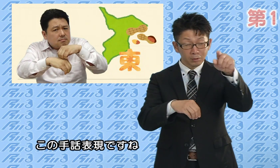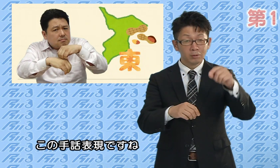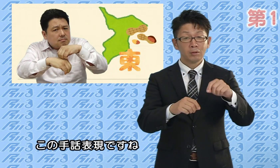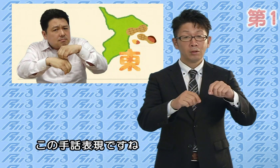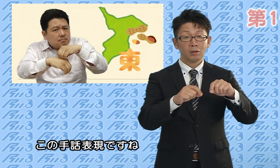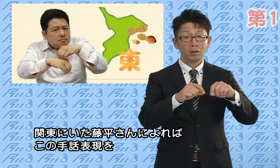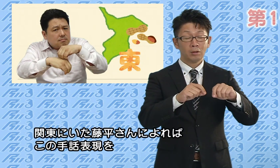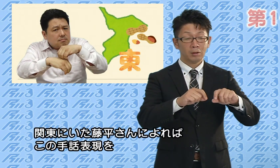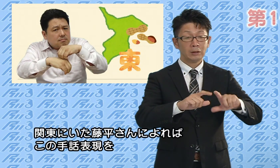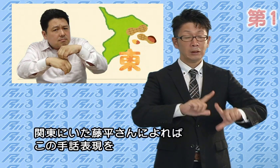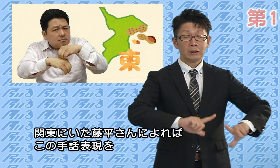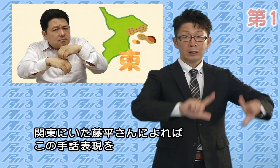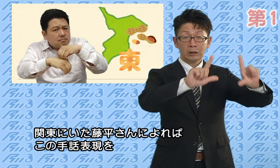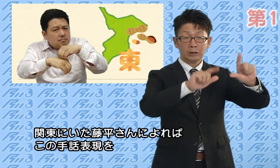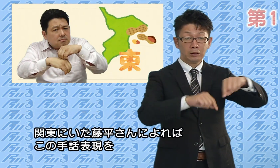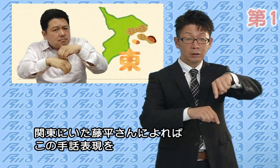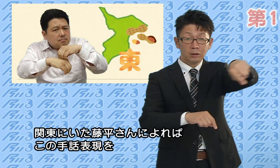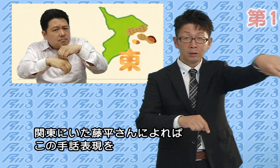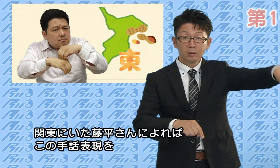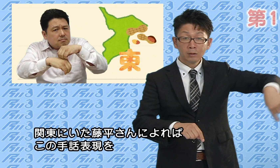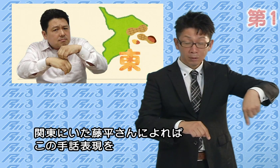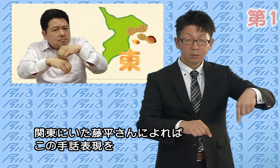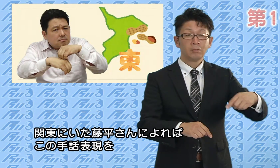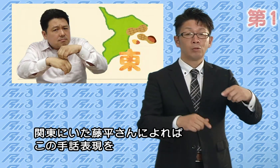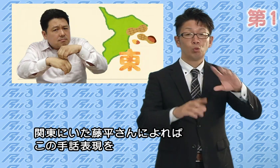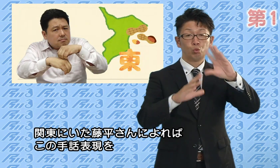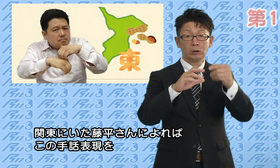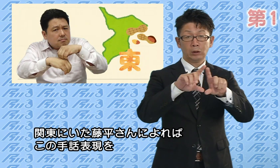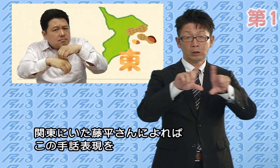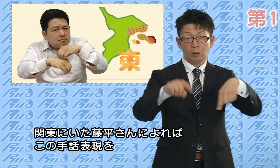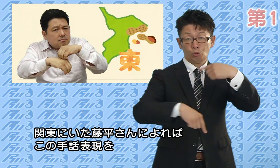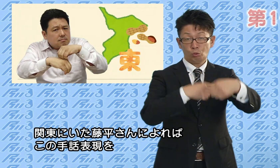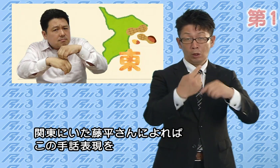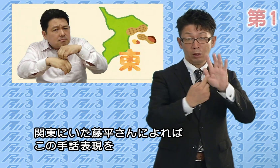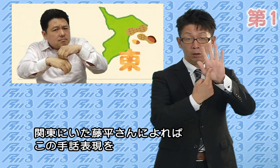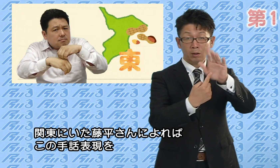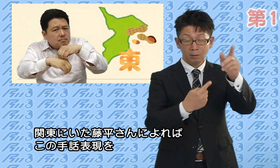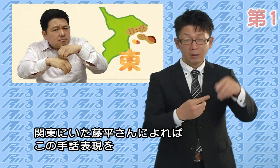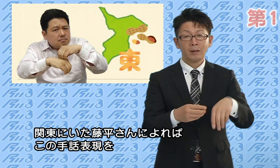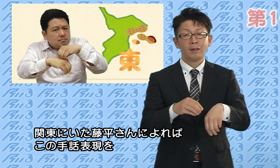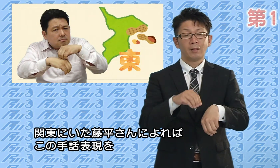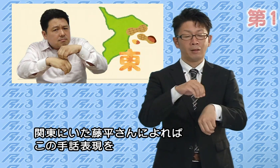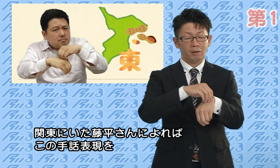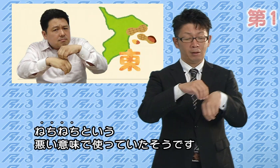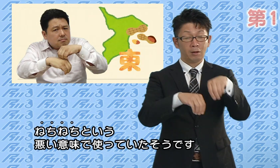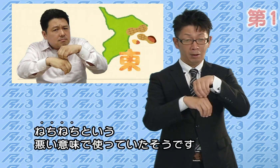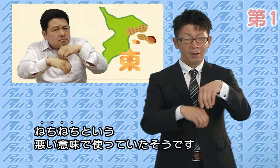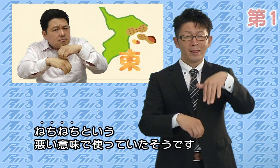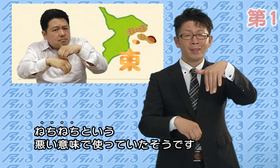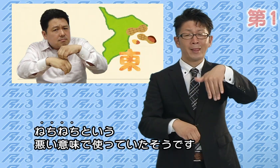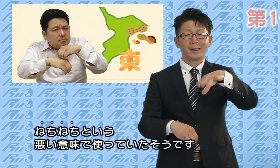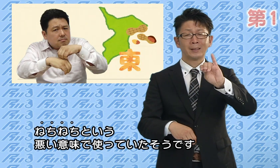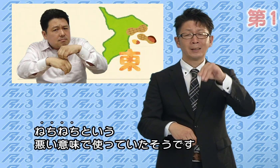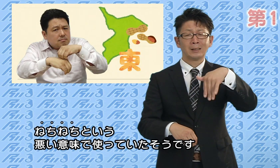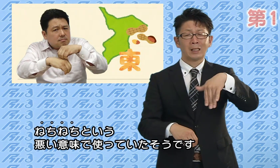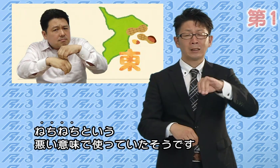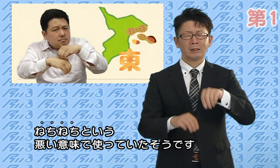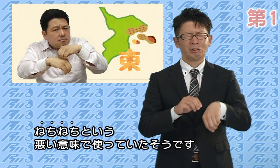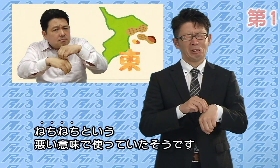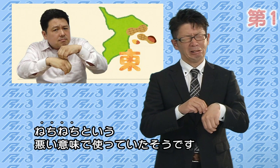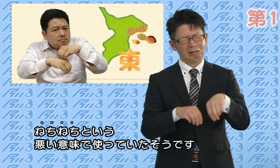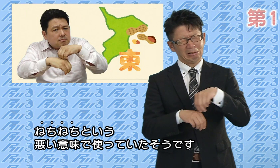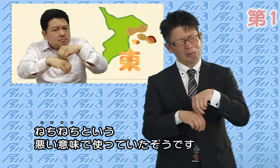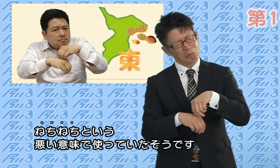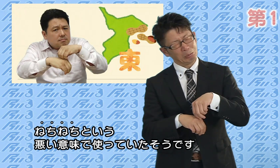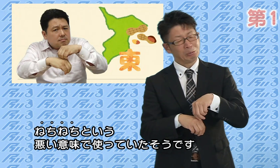この手話表現ですね。関東にいた藤浦さんによれば、この手話表現をネチネチ